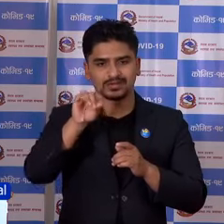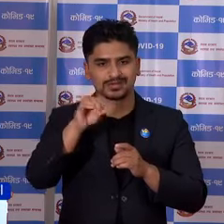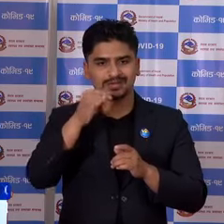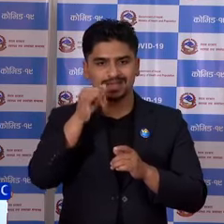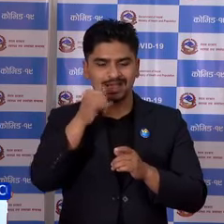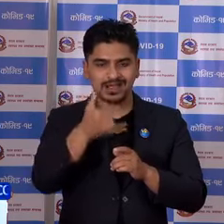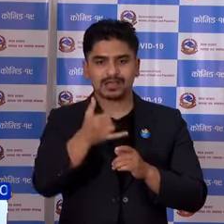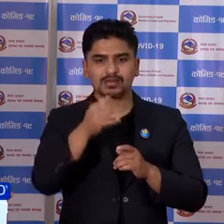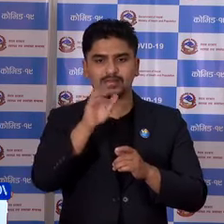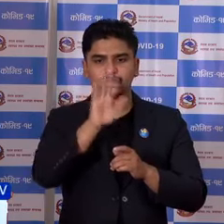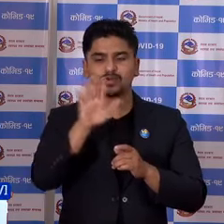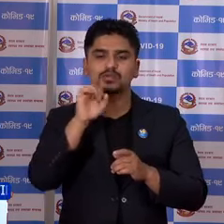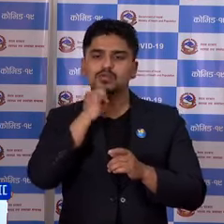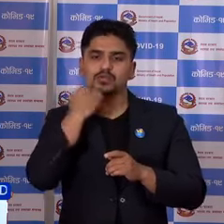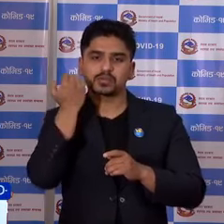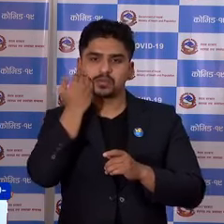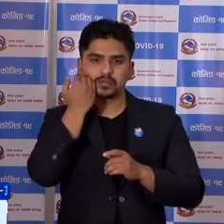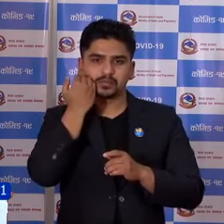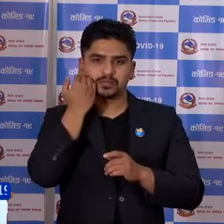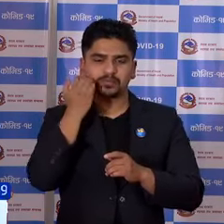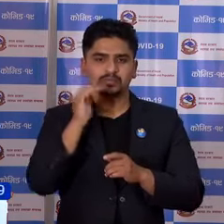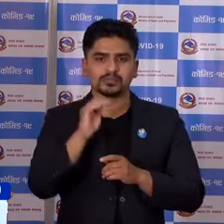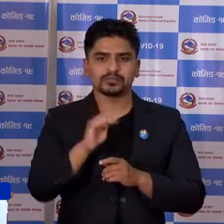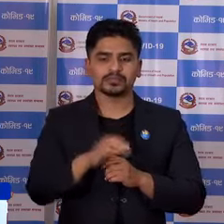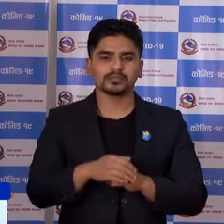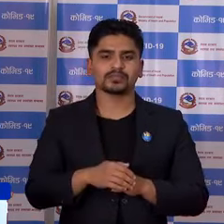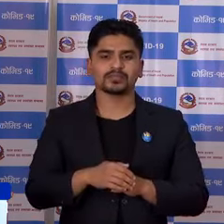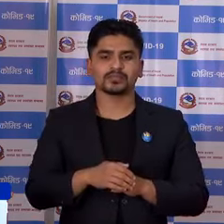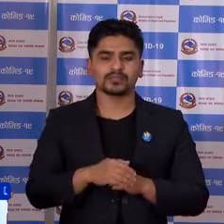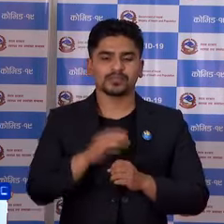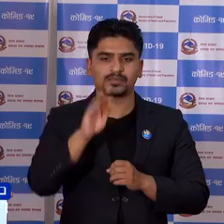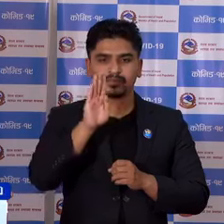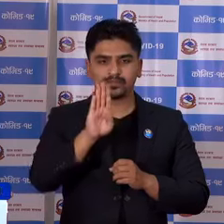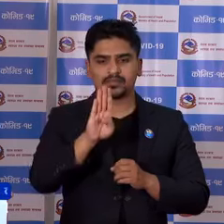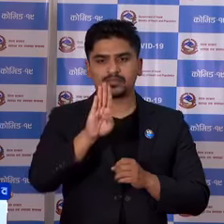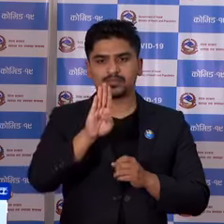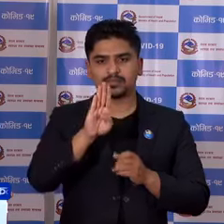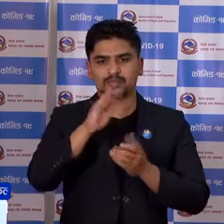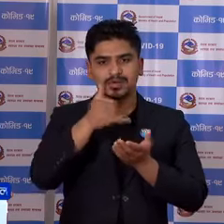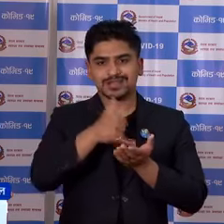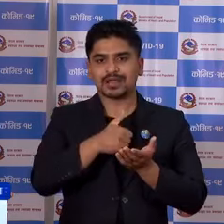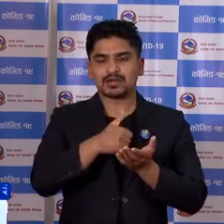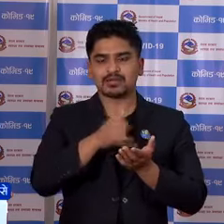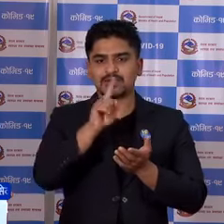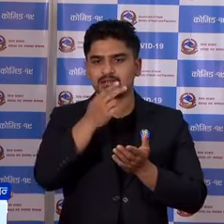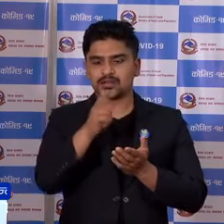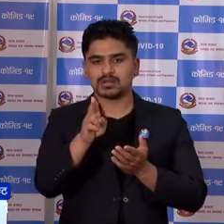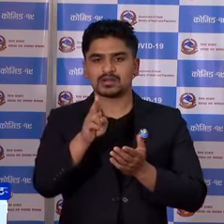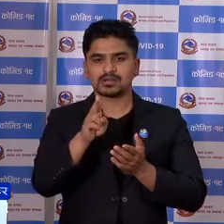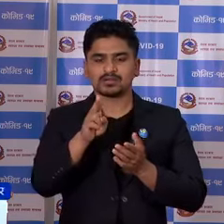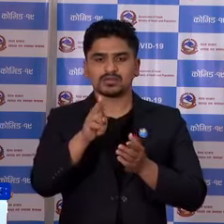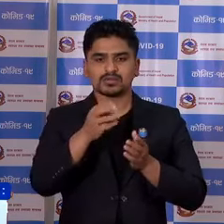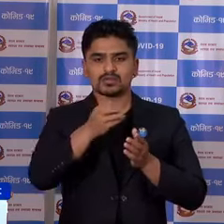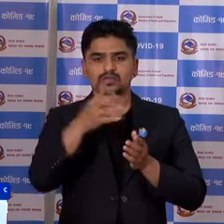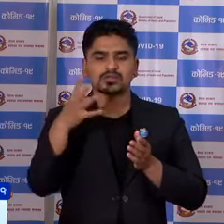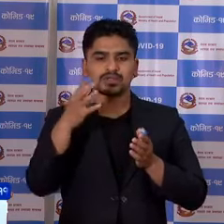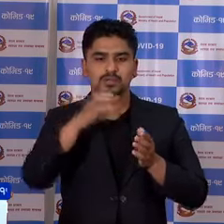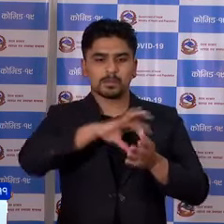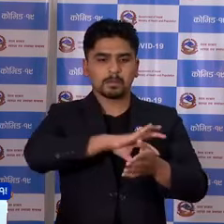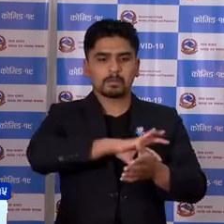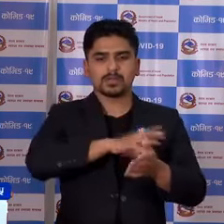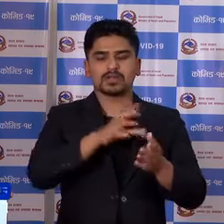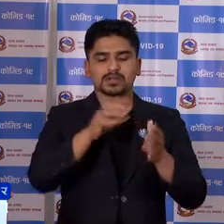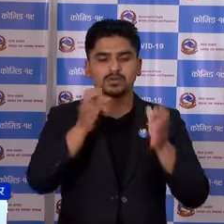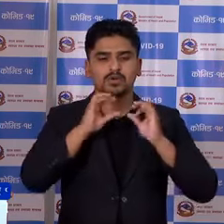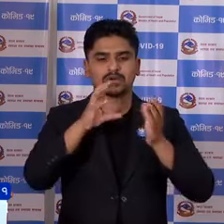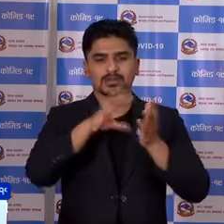1 जना 55 वर्षीय पुरुष सोलुका हुनुहुन्छ। बझाङको 1 जना हुनुहुन्छ, उहाँ चाहिँ सुर्खेतको प्रादेशिक